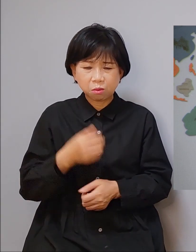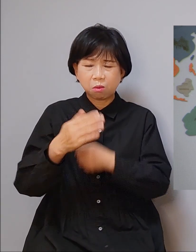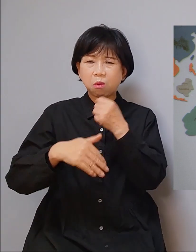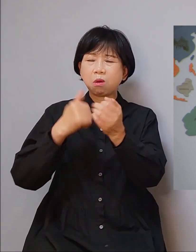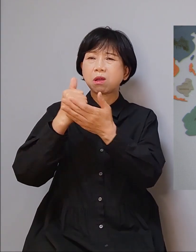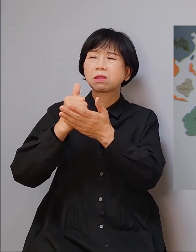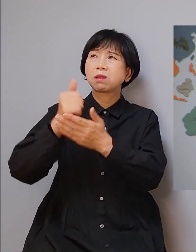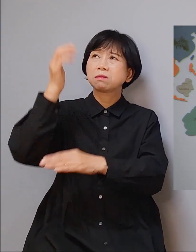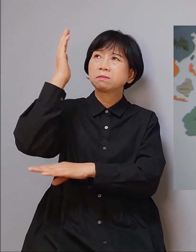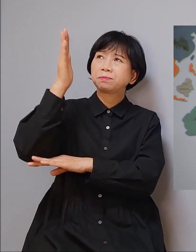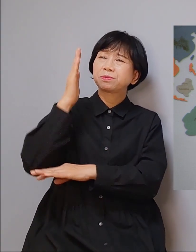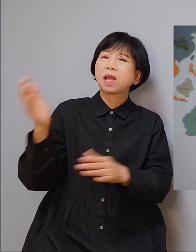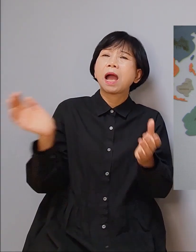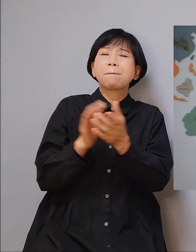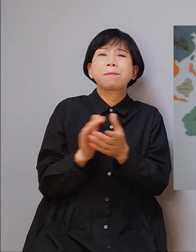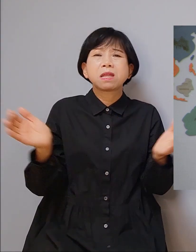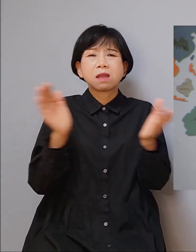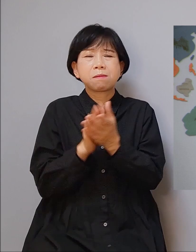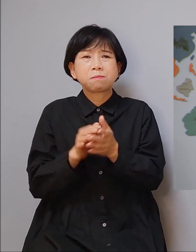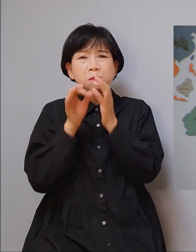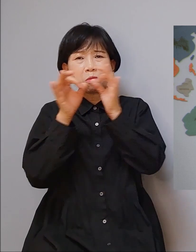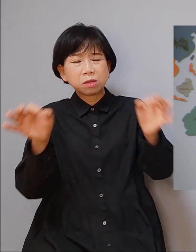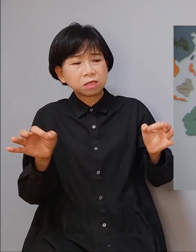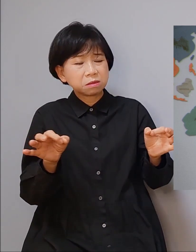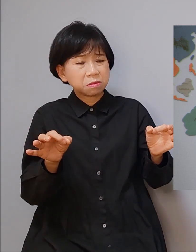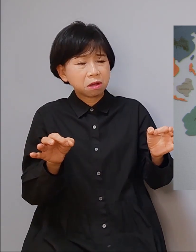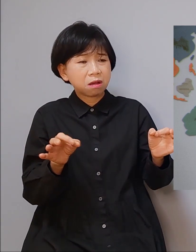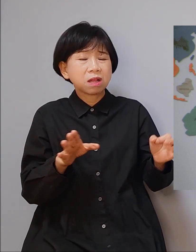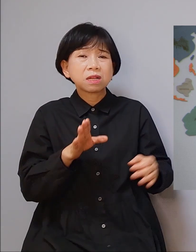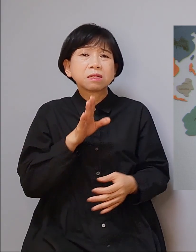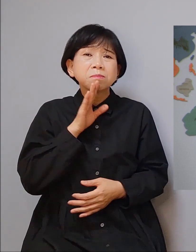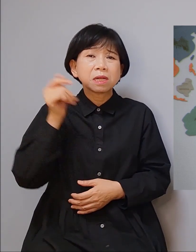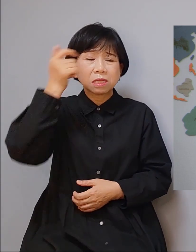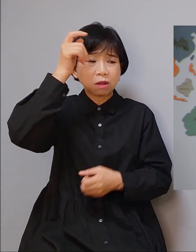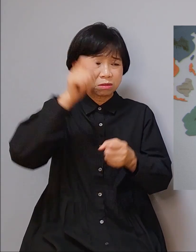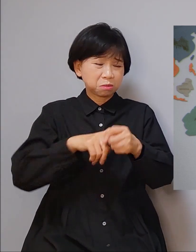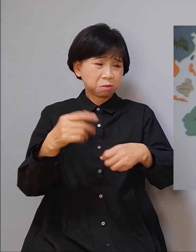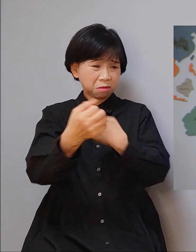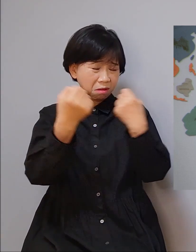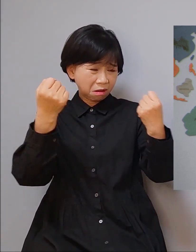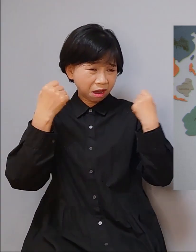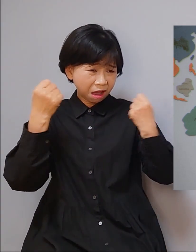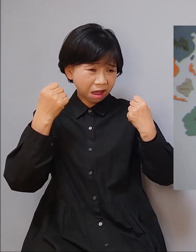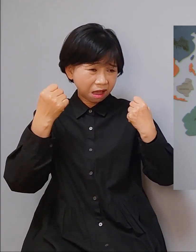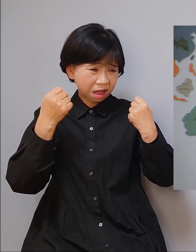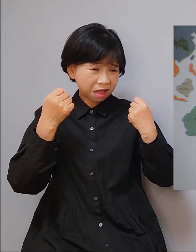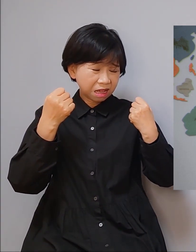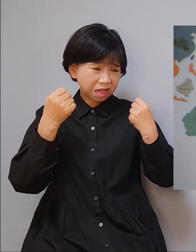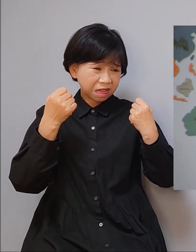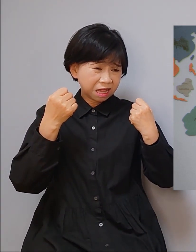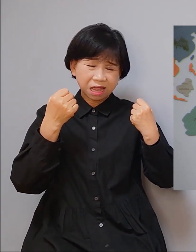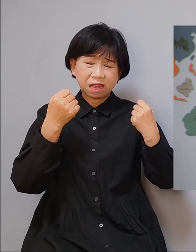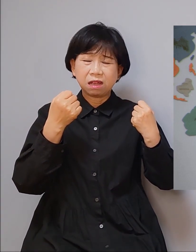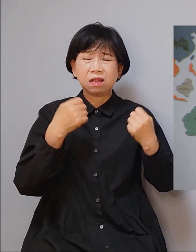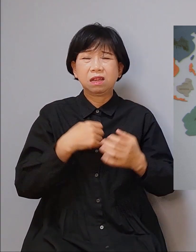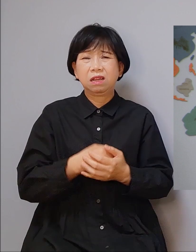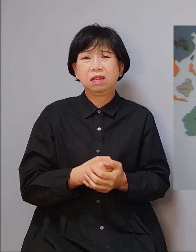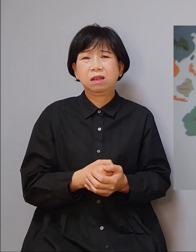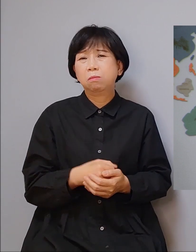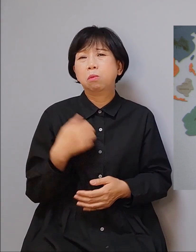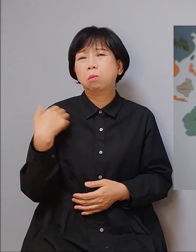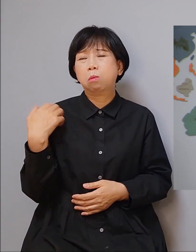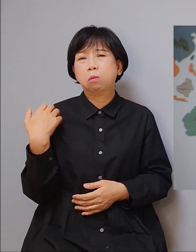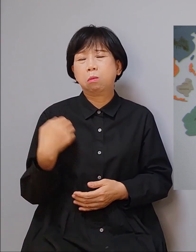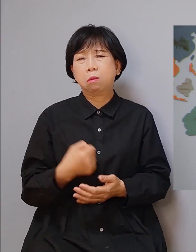할렐루야 외친다고 꼭 영적인 사람은 아닙니다. 하나님은 우리 영혼의 상태를 잘 아십니다. 우리가 준비될 때까지